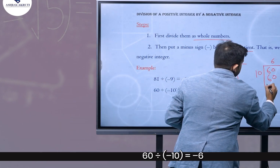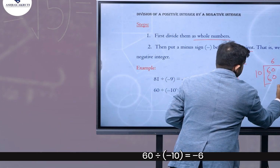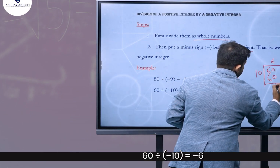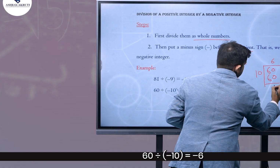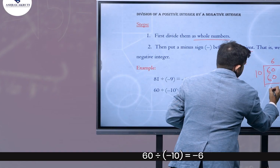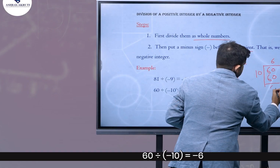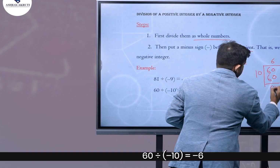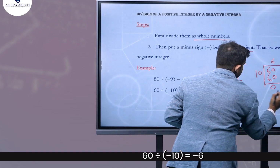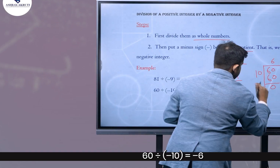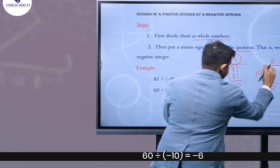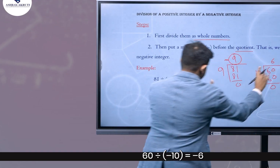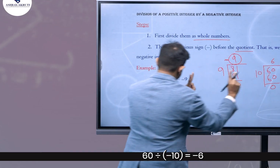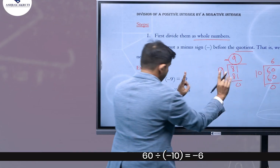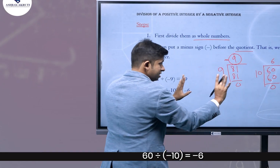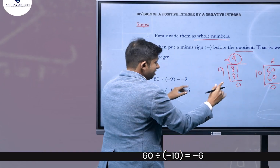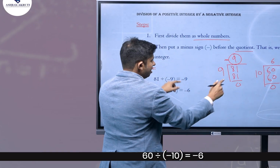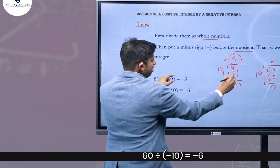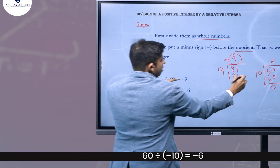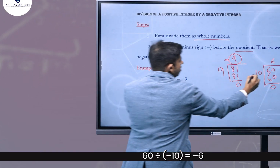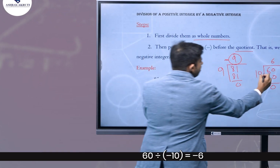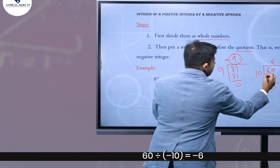$60 divided by -10 equals to -6.